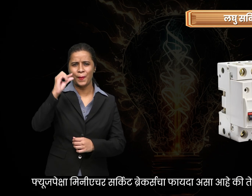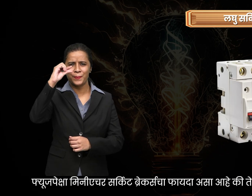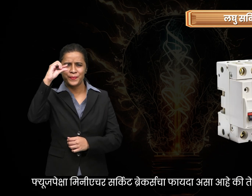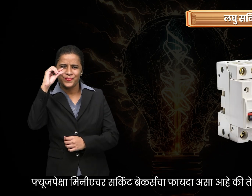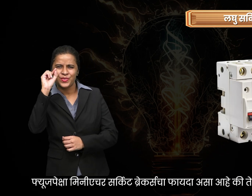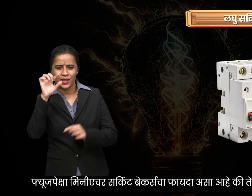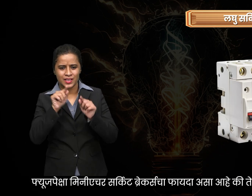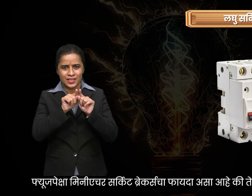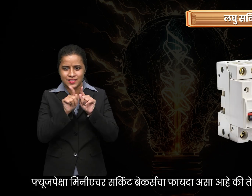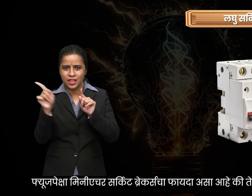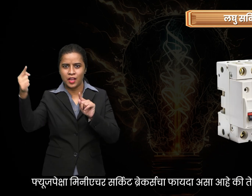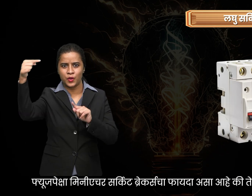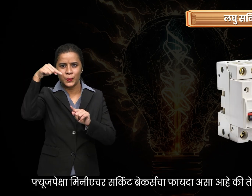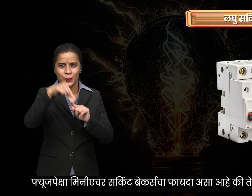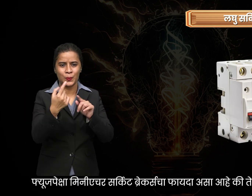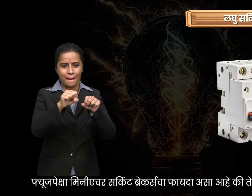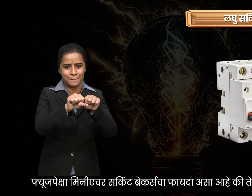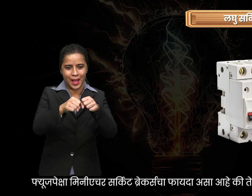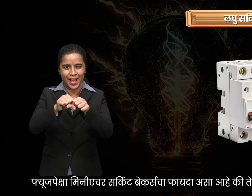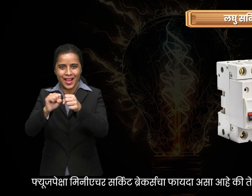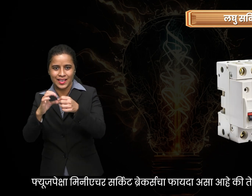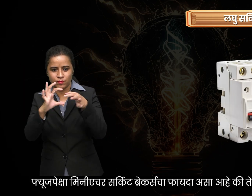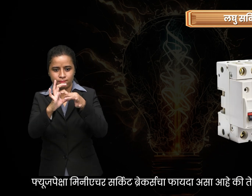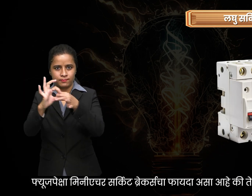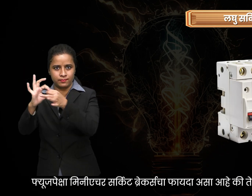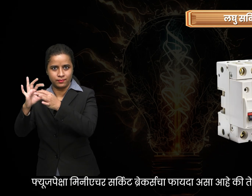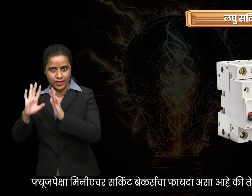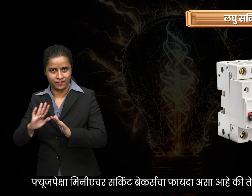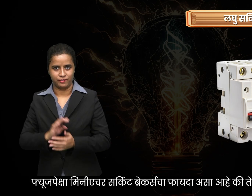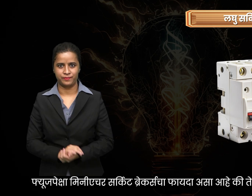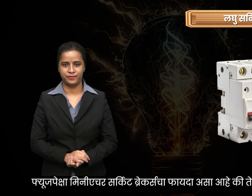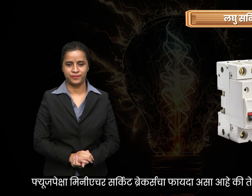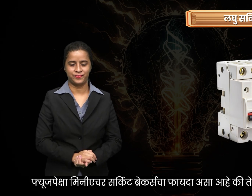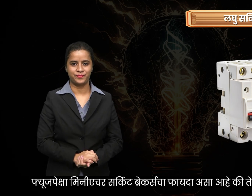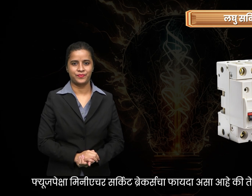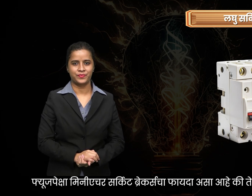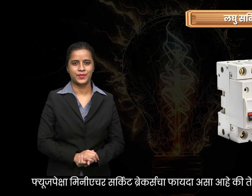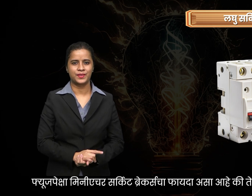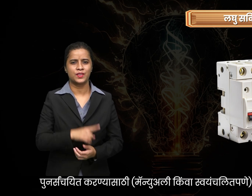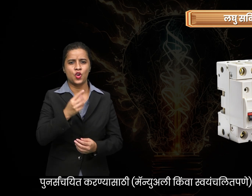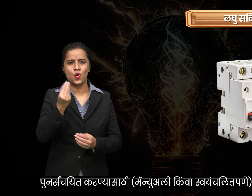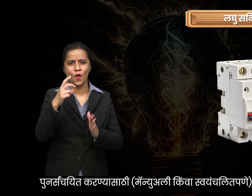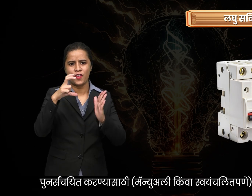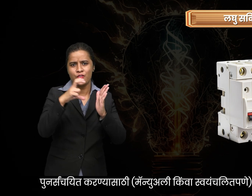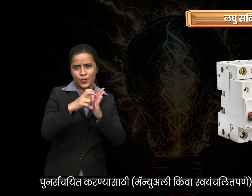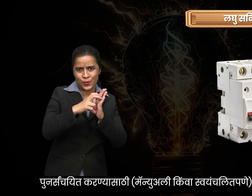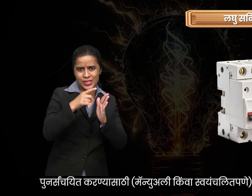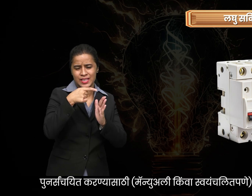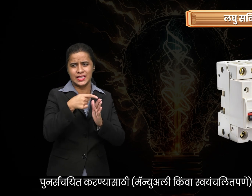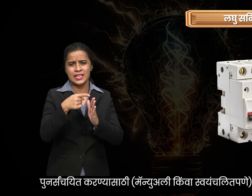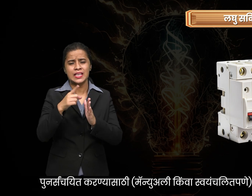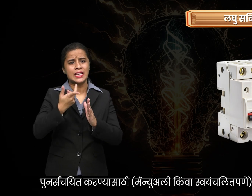फ्यूजपेक्षा मिनिएचर सर्किट ब्रेकर्सचा फायदा असा आहे की ते सामान्य ऑपरेशन